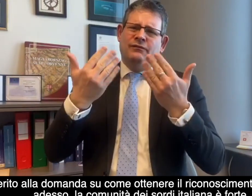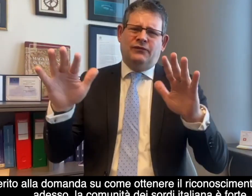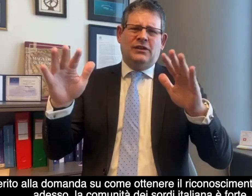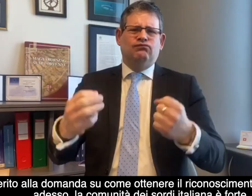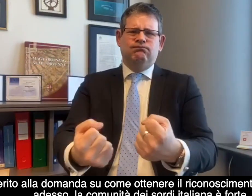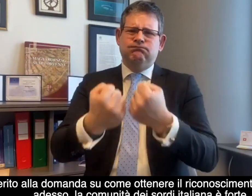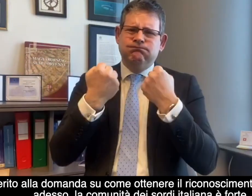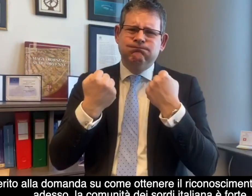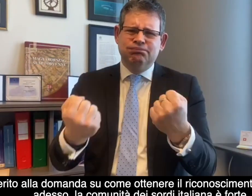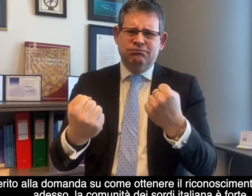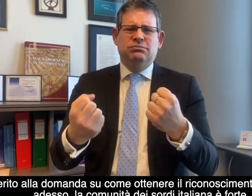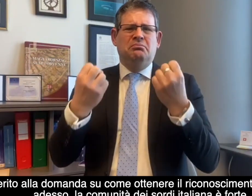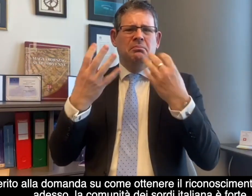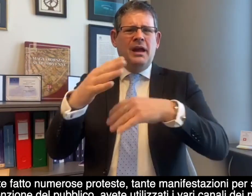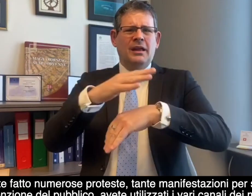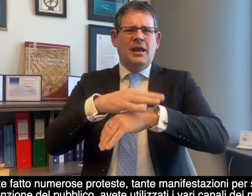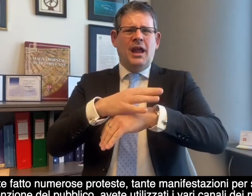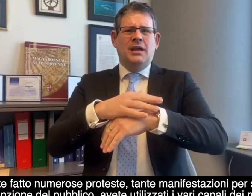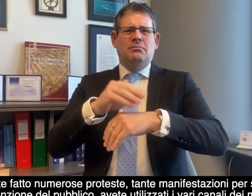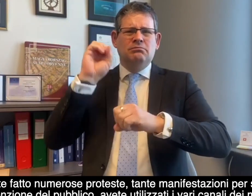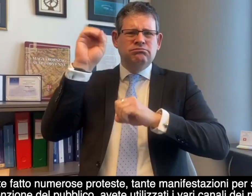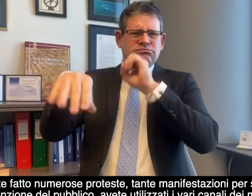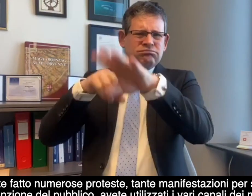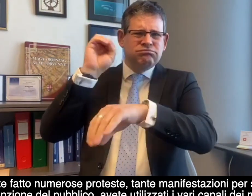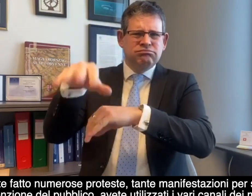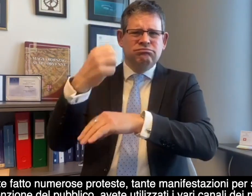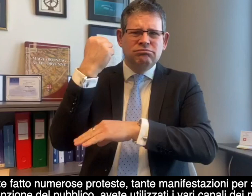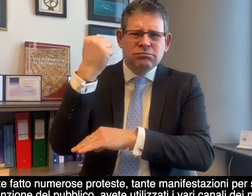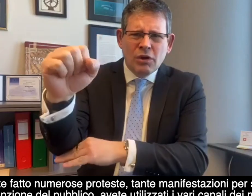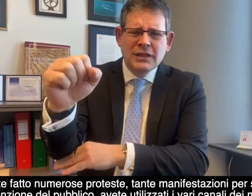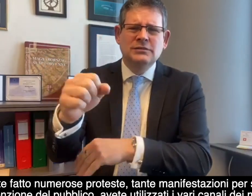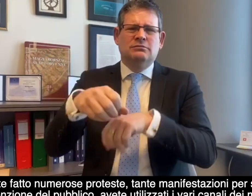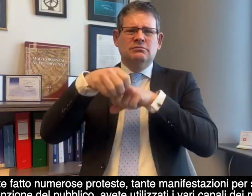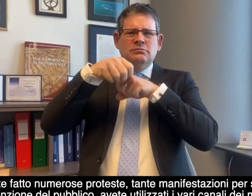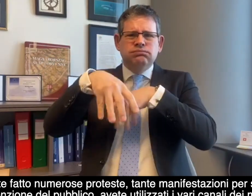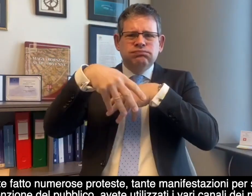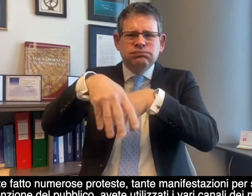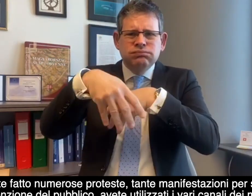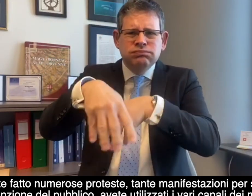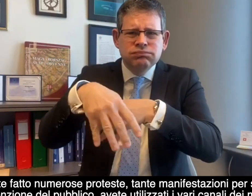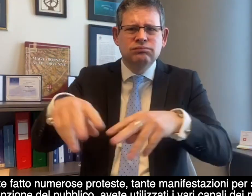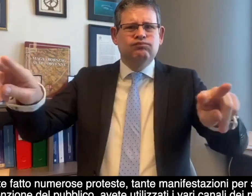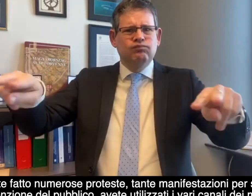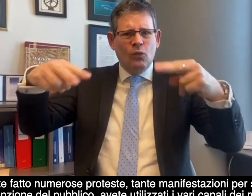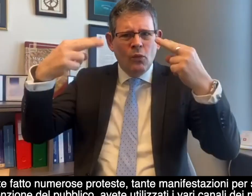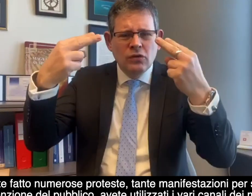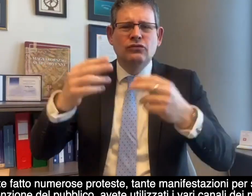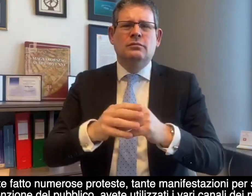italia e forte avete fatto numerose proteste tante manifestazioni per sollecitare l'attenzione del pubblico avete